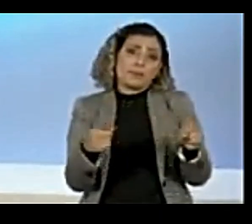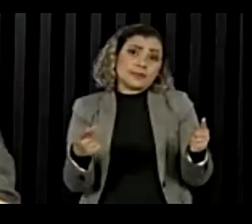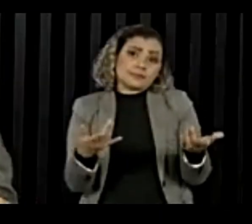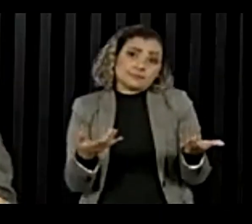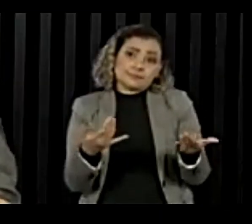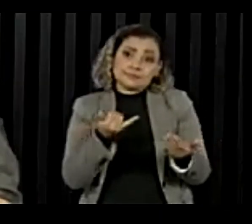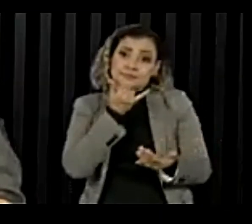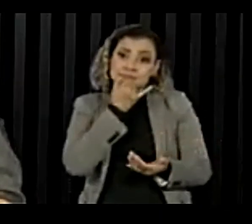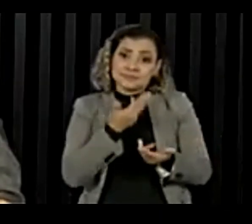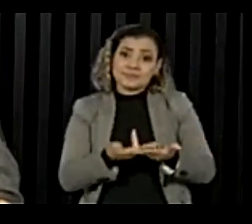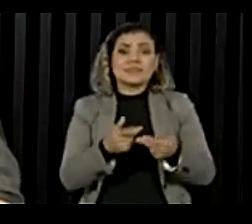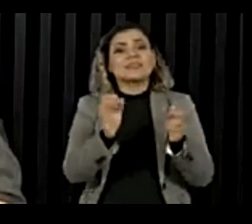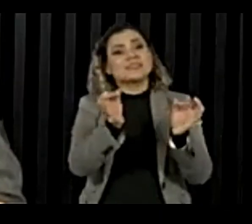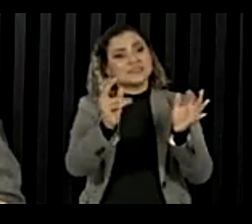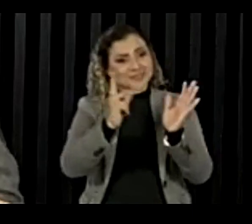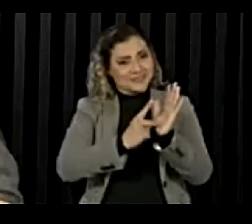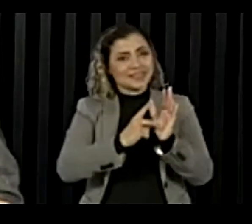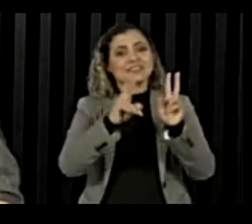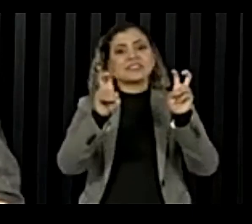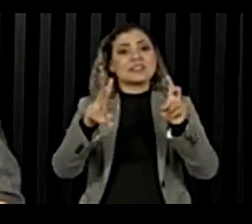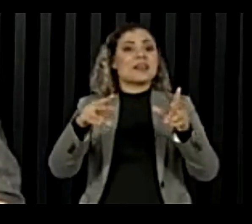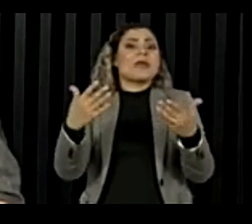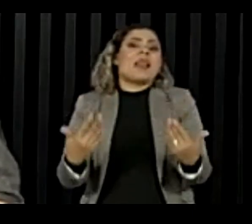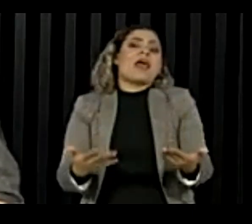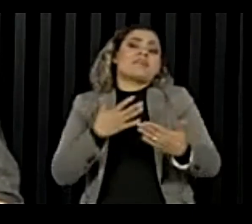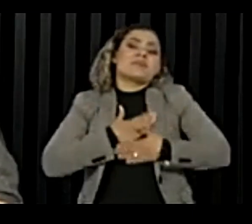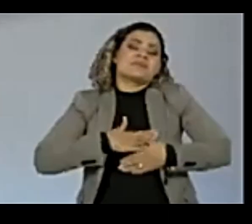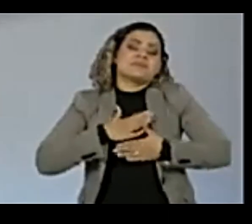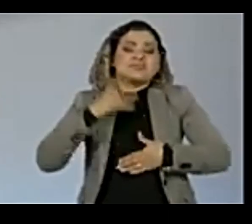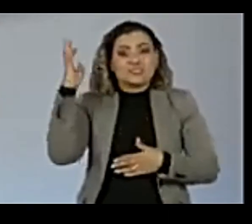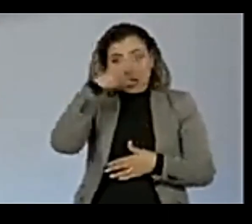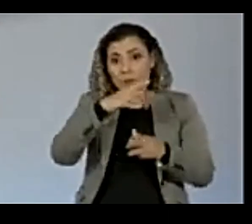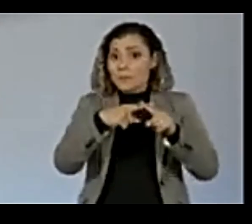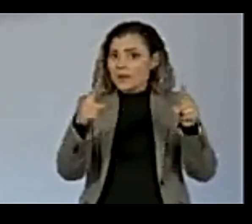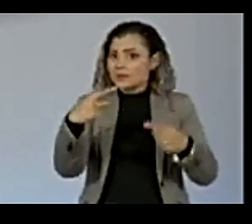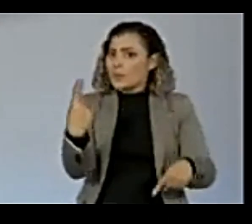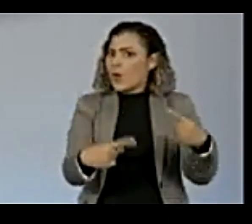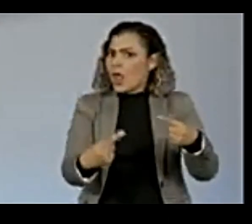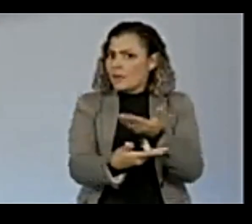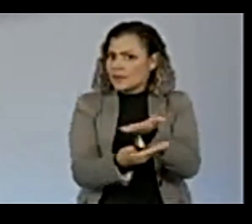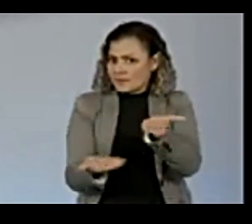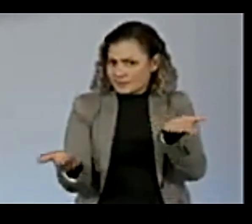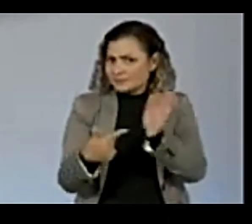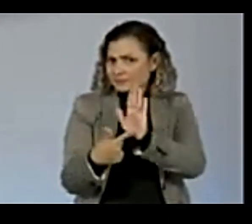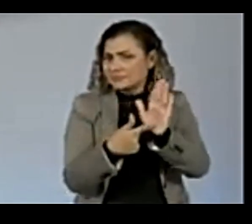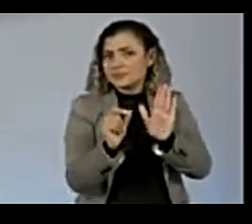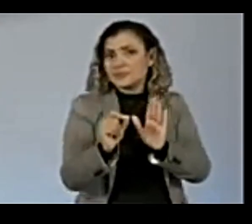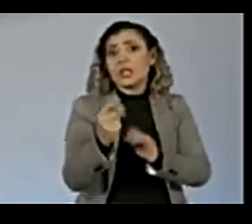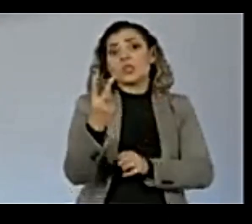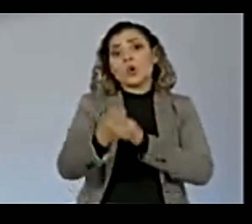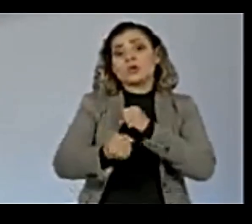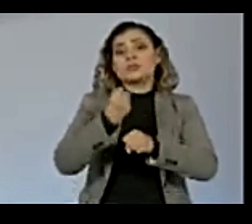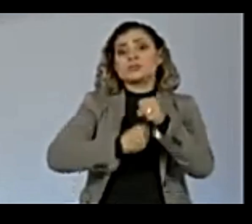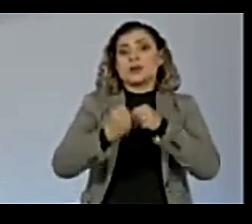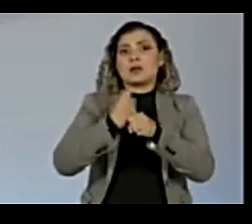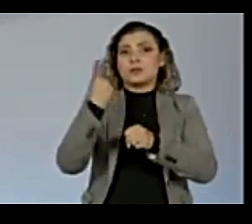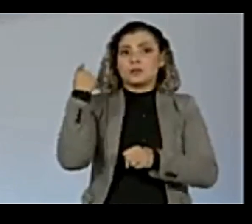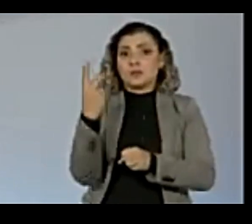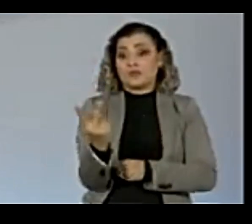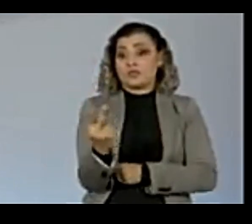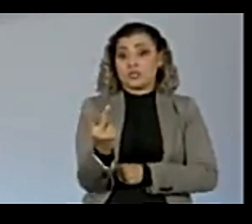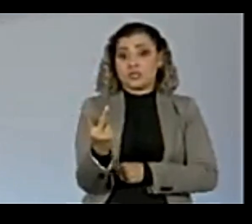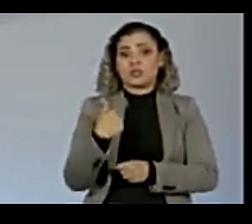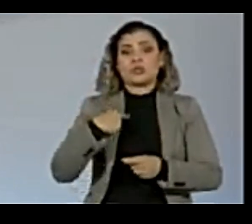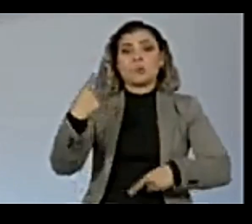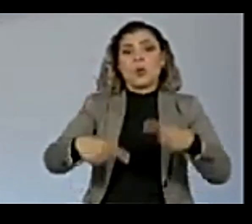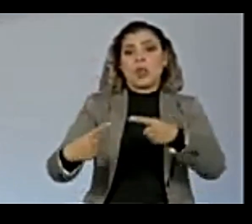o assunto ficou mais leve, mas agora eu vou trazer uma polêmica aqui para a gente falar. Há 2 anos você e o seu irmão estiveram no centro de uma polêmica quando